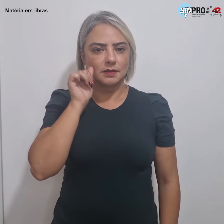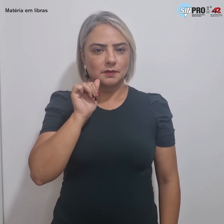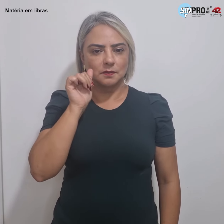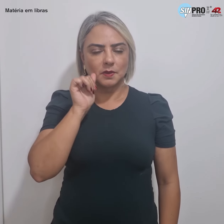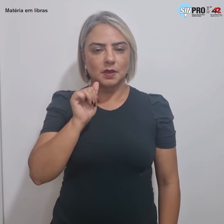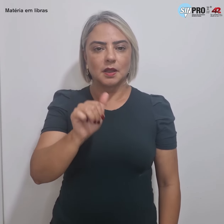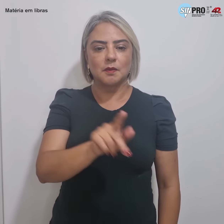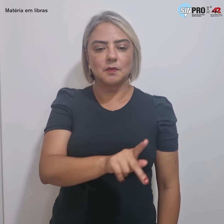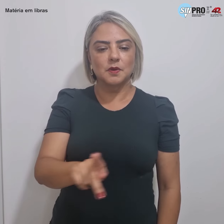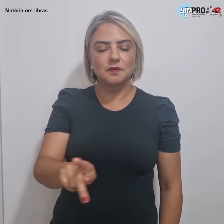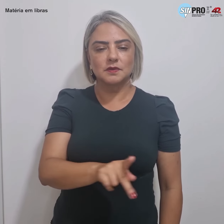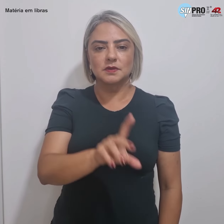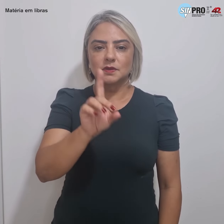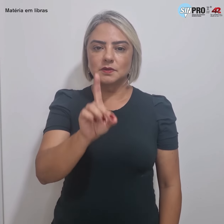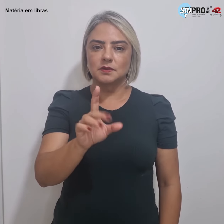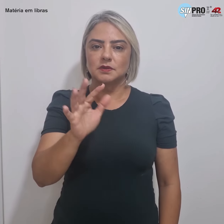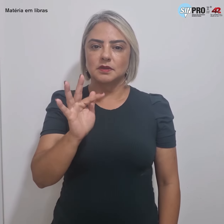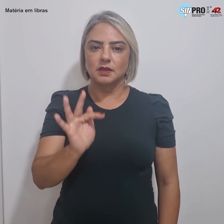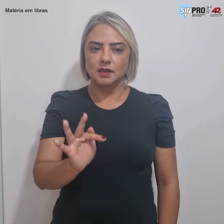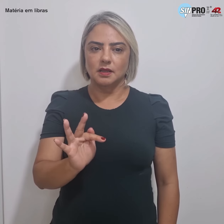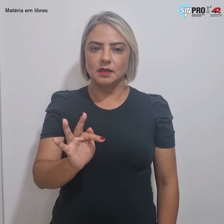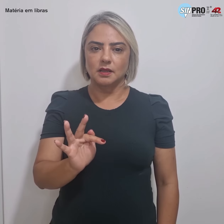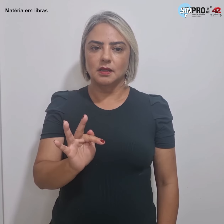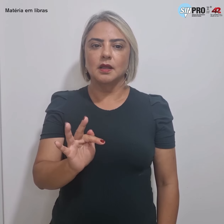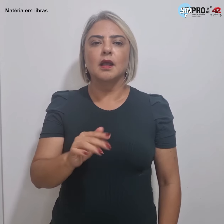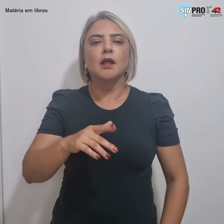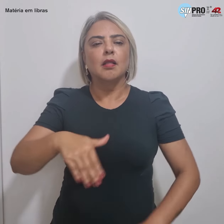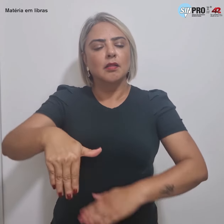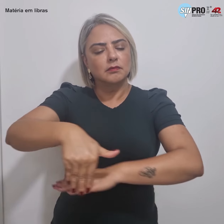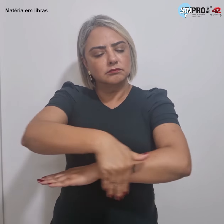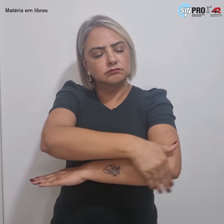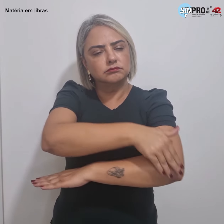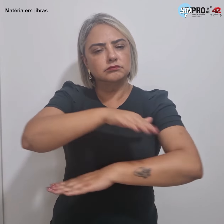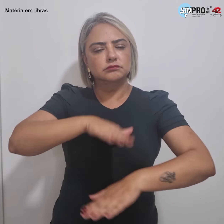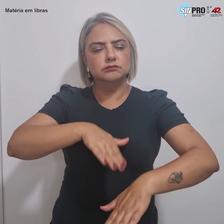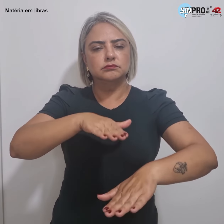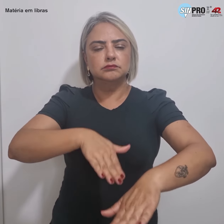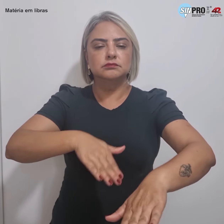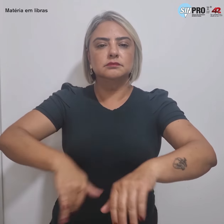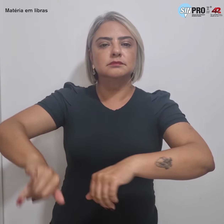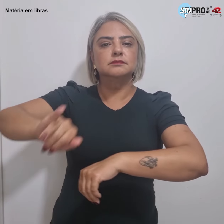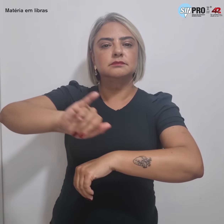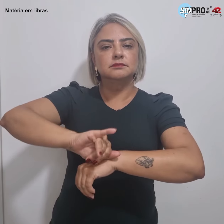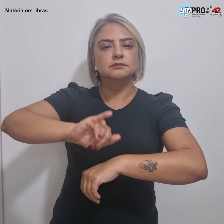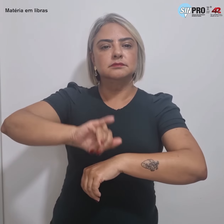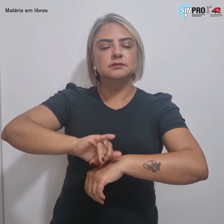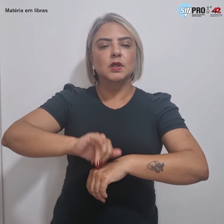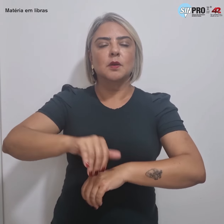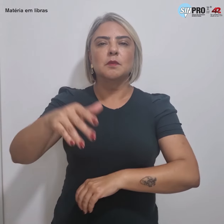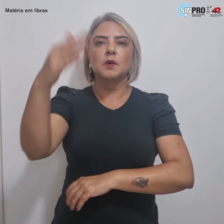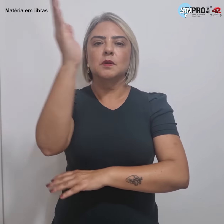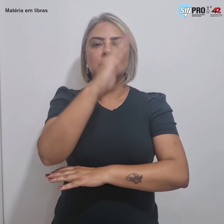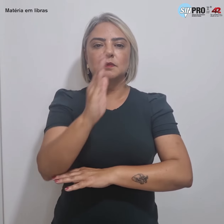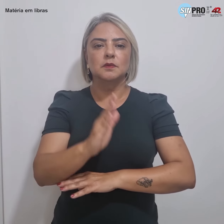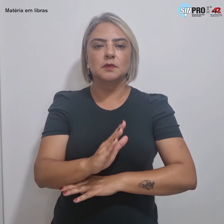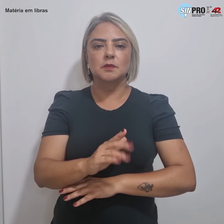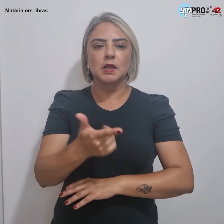professoras do Distrito Federal tomarão as ruas da capital federal por um Brasil sem fome de